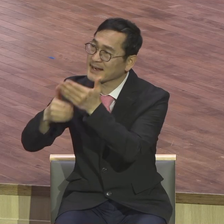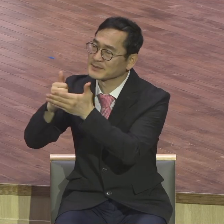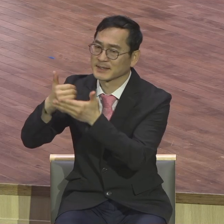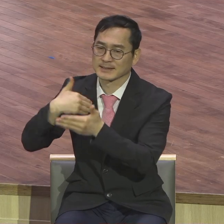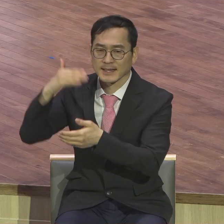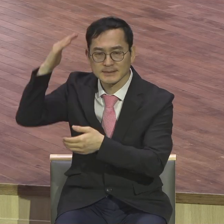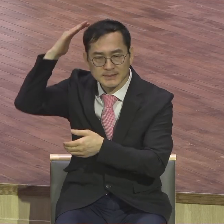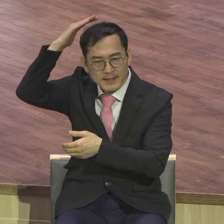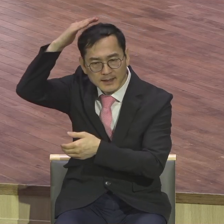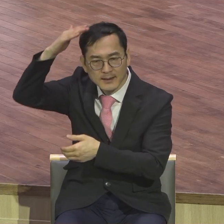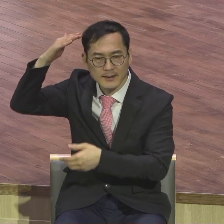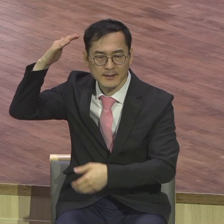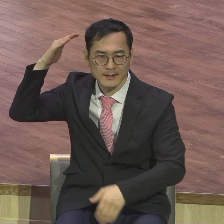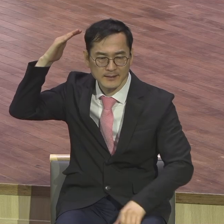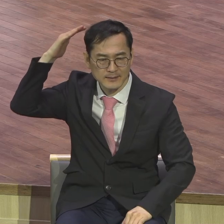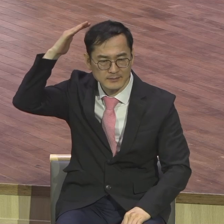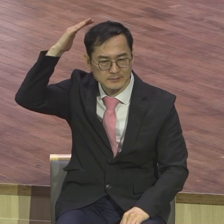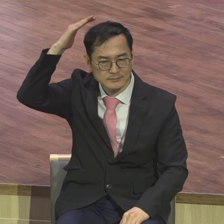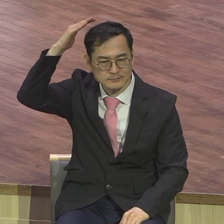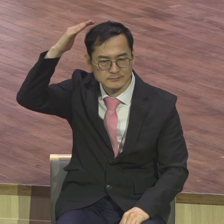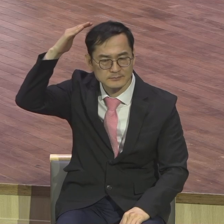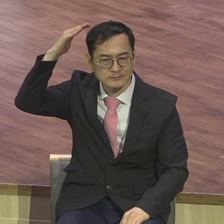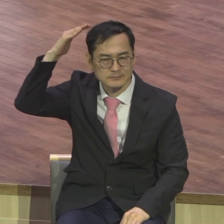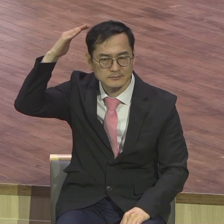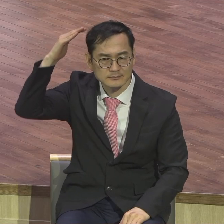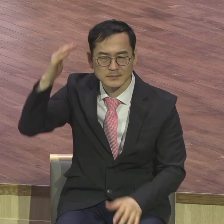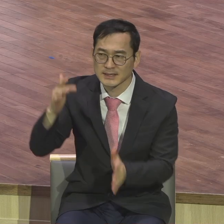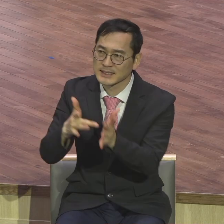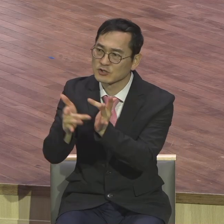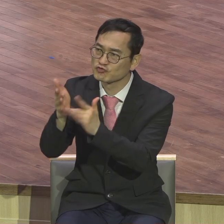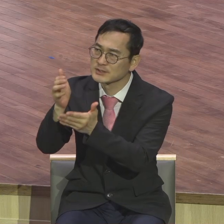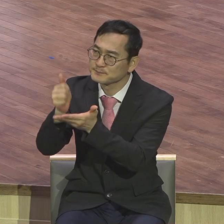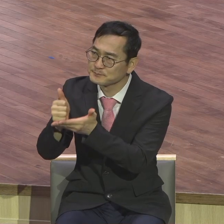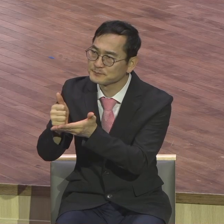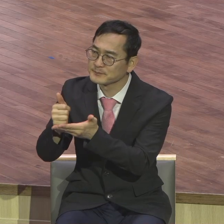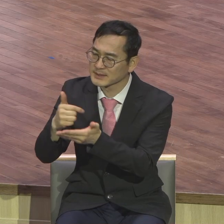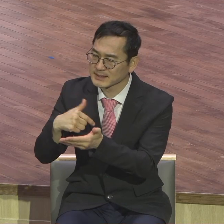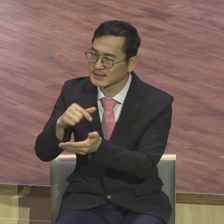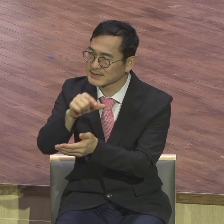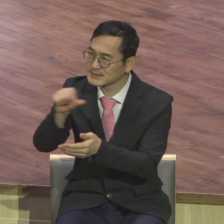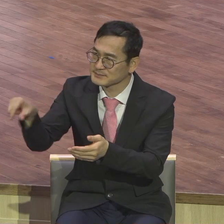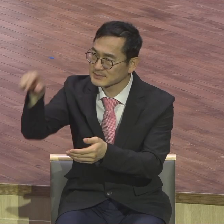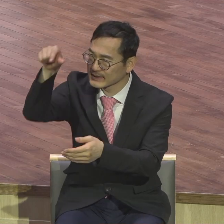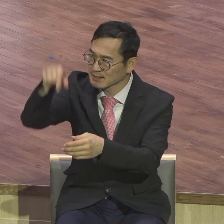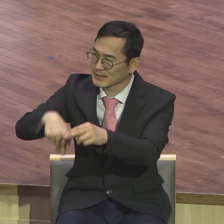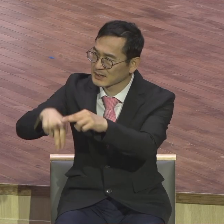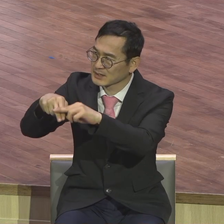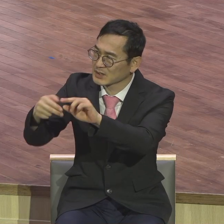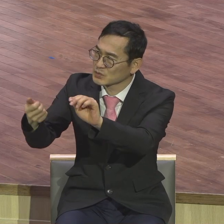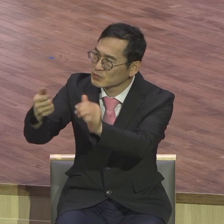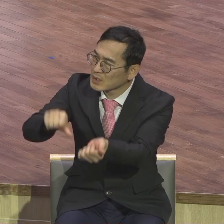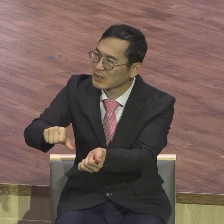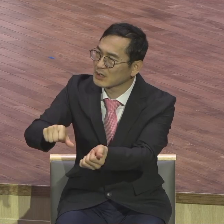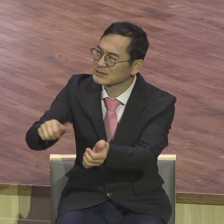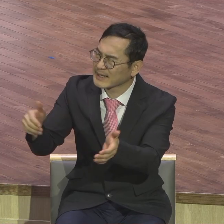나를 사랑하셔서 예수님을 이 땅에 보내주셔서 십자가에 죽게 하셨구나.